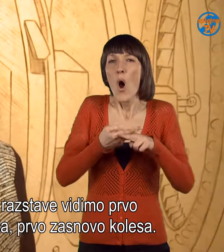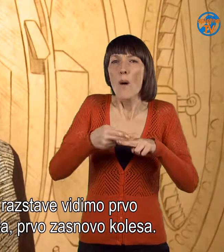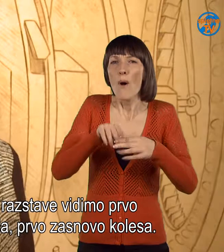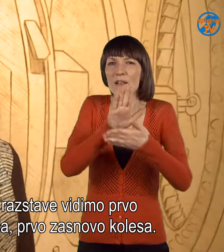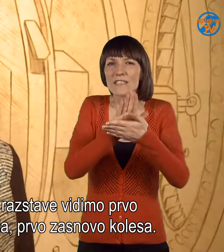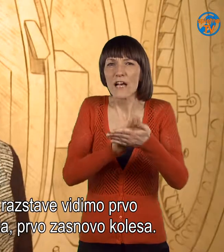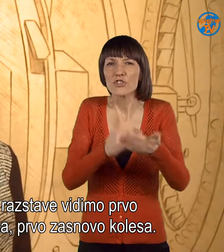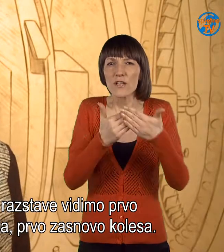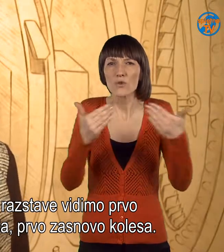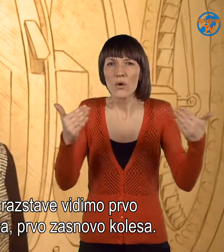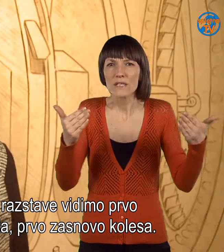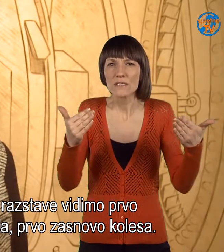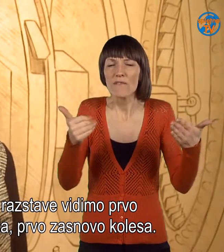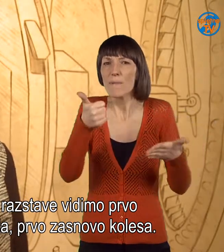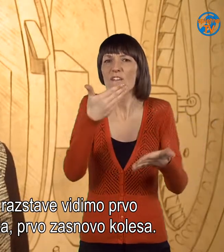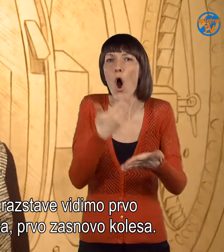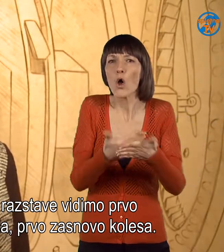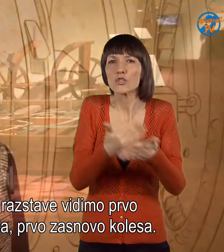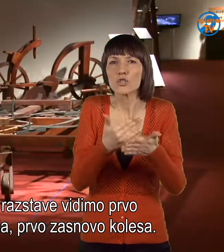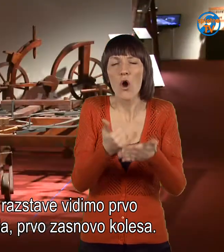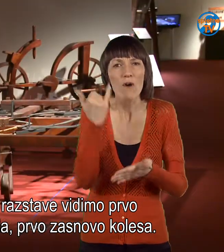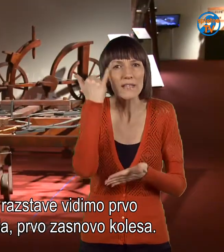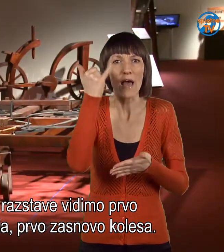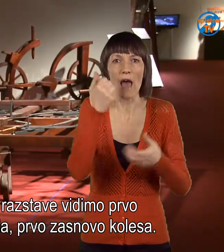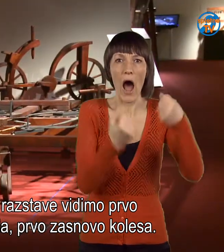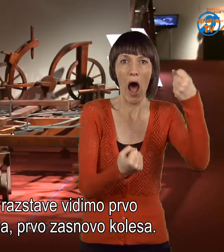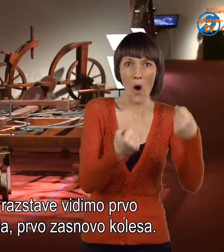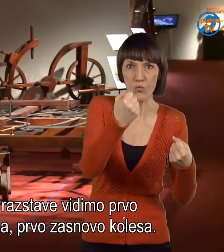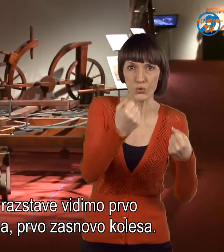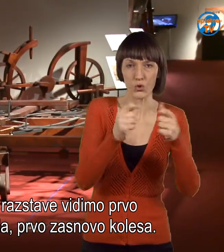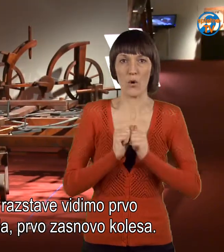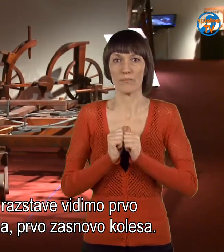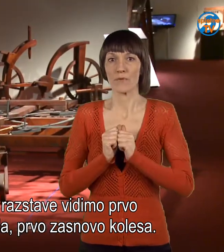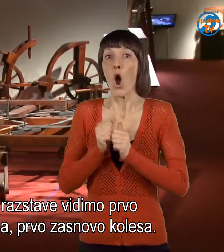Bolj na začetku razstave vidimo prvo zasnovo avtomobila, prvo zasnovo kolesa.